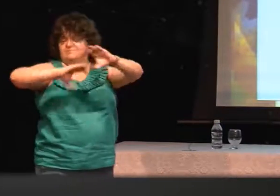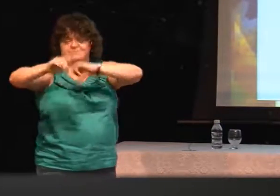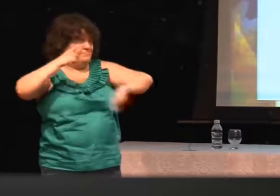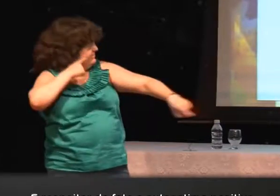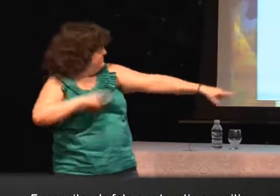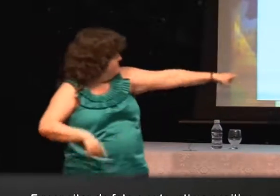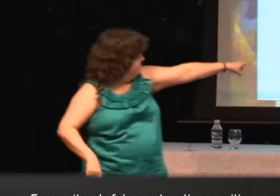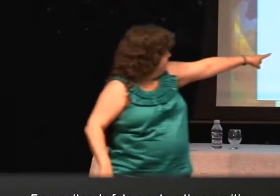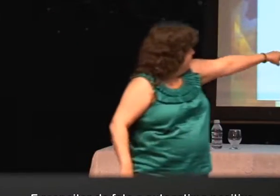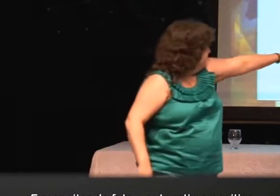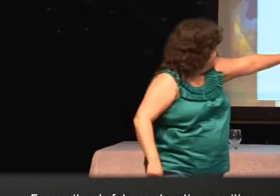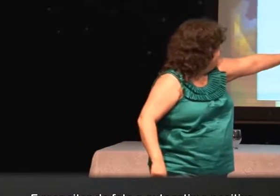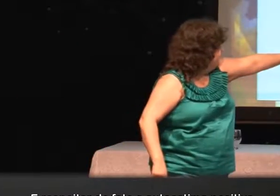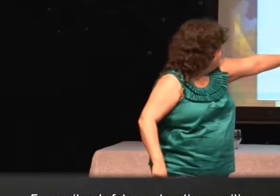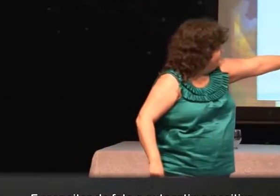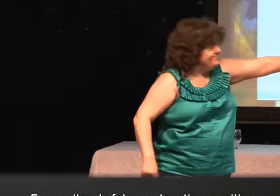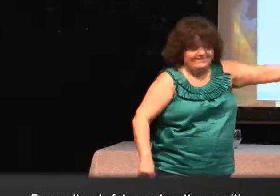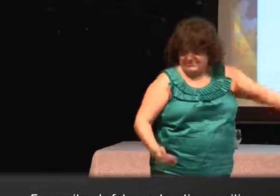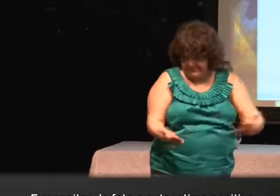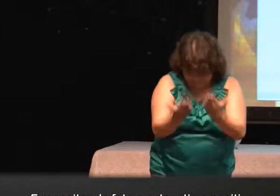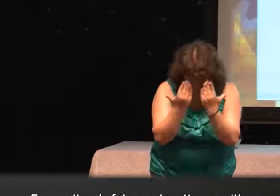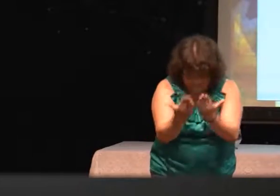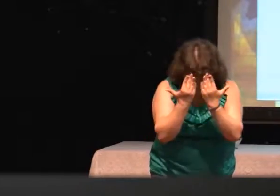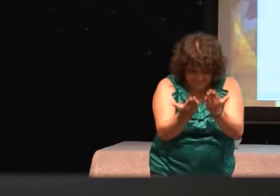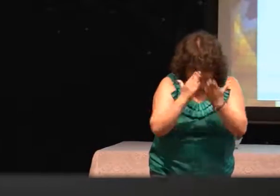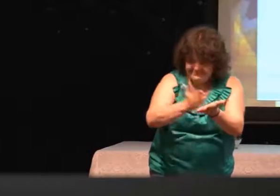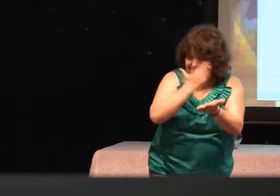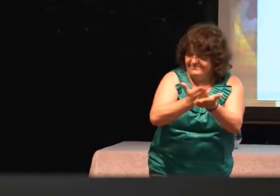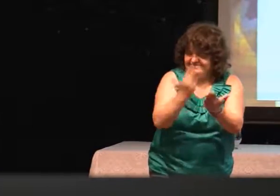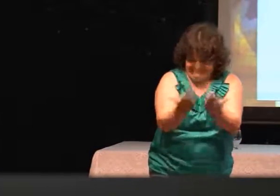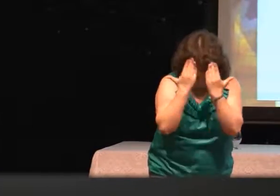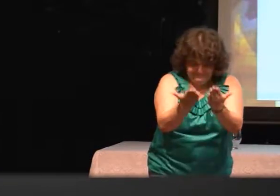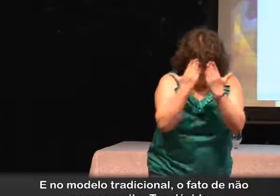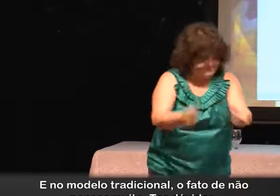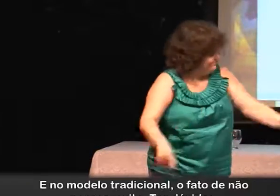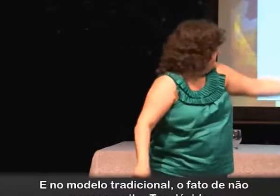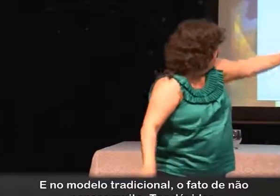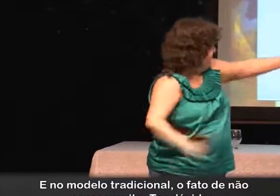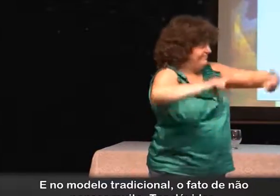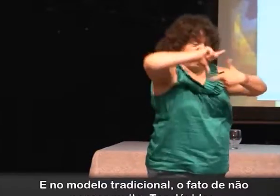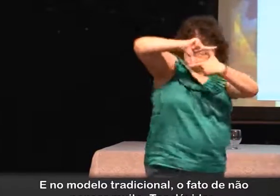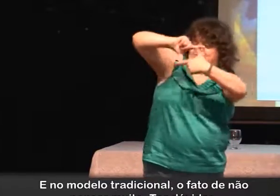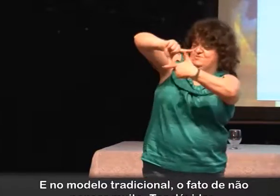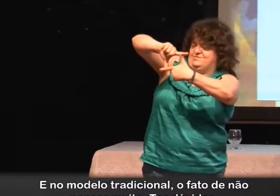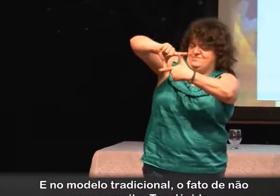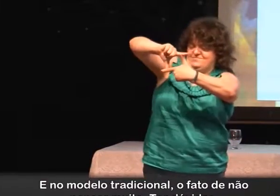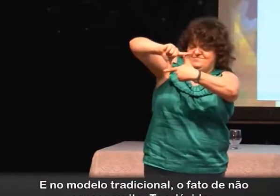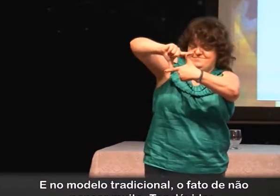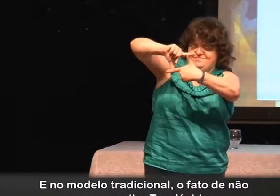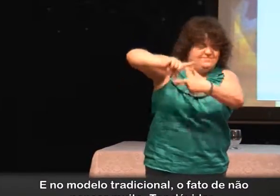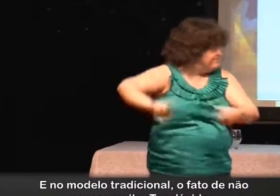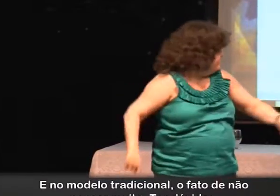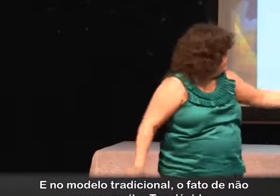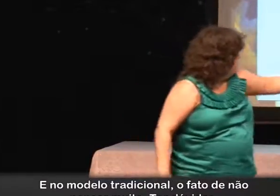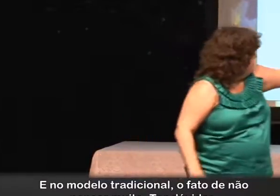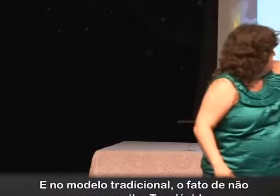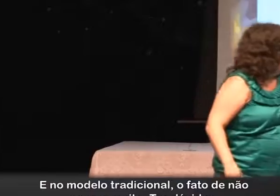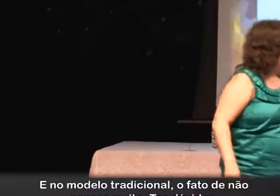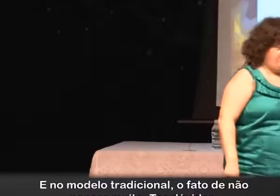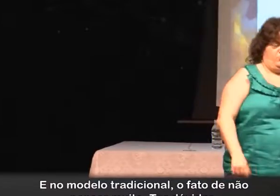Tem que respeitar de fato a autoestima positiva. E no modelo tradicional, utilização